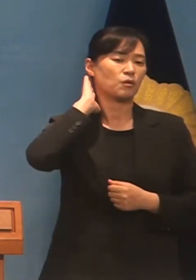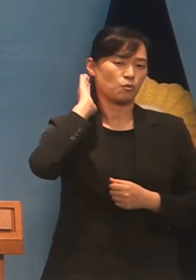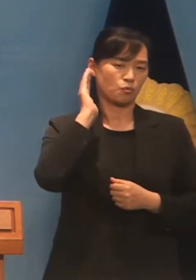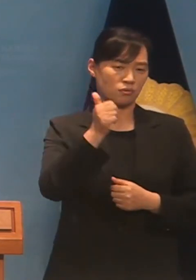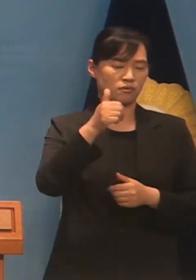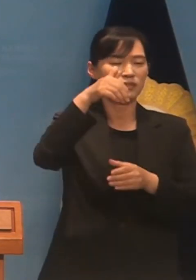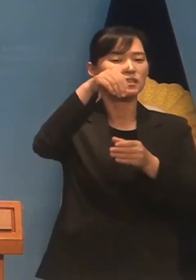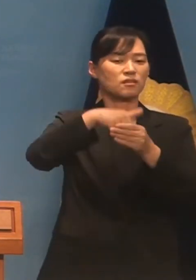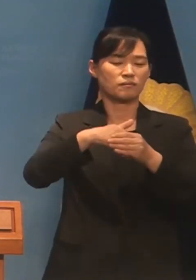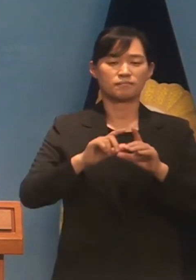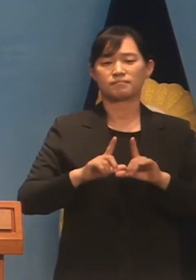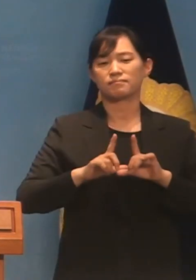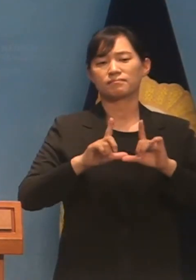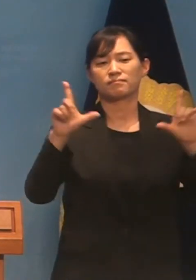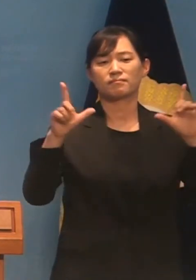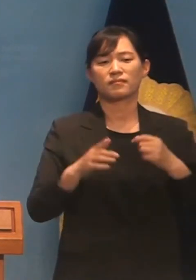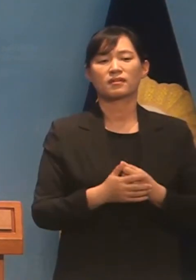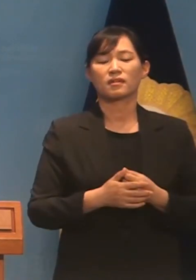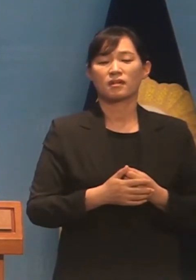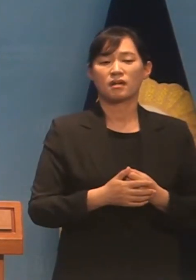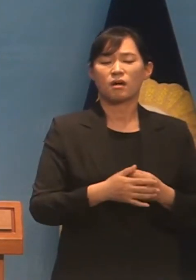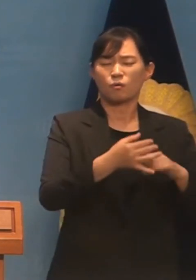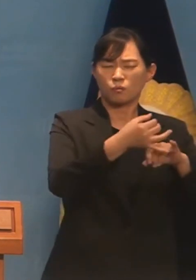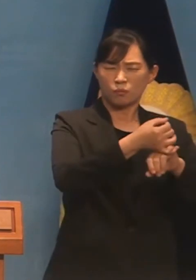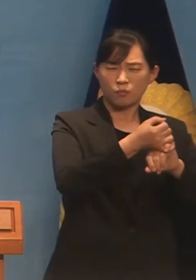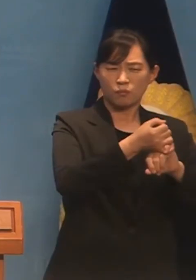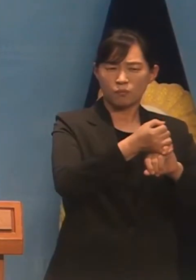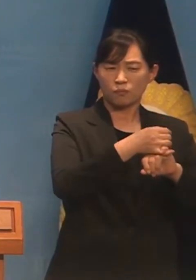대통령 선거일입니다. 이날